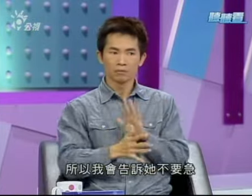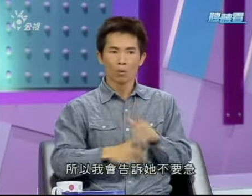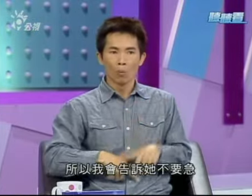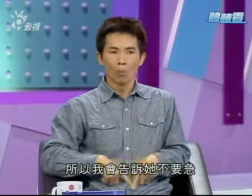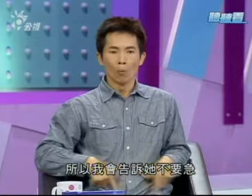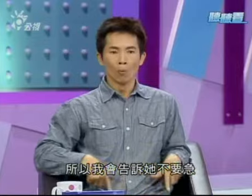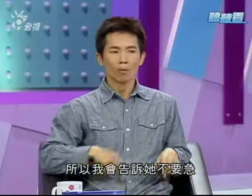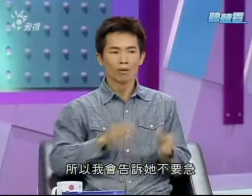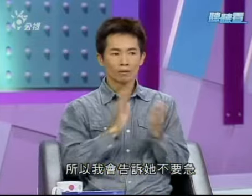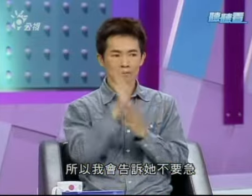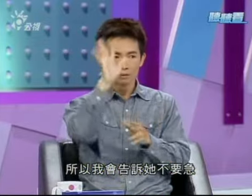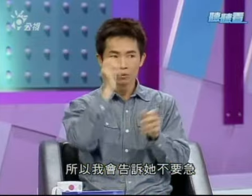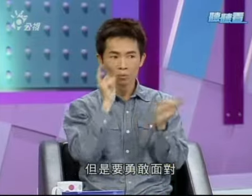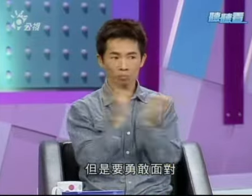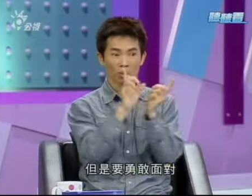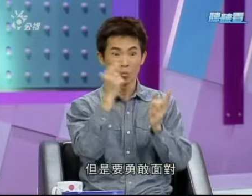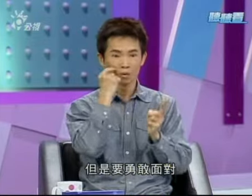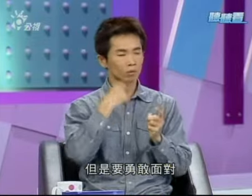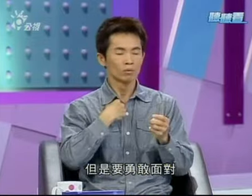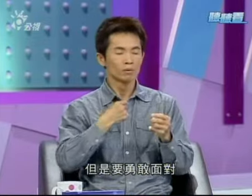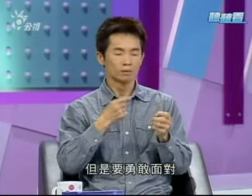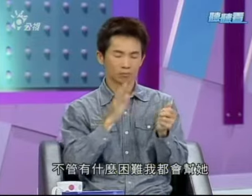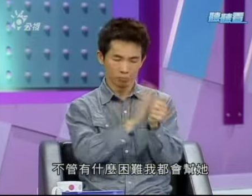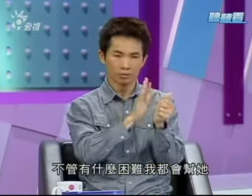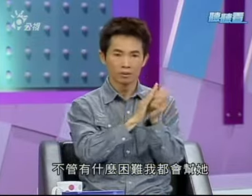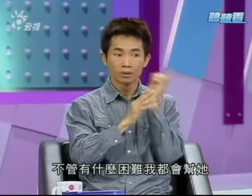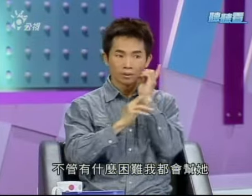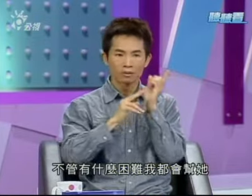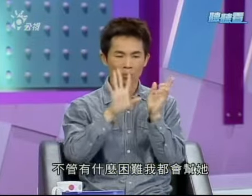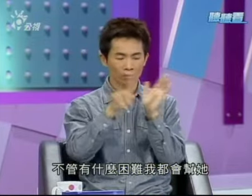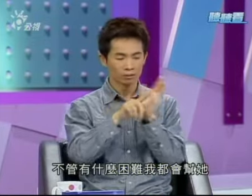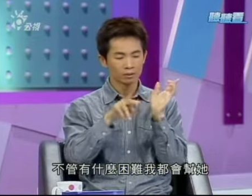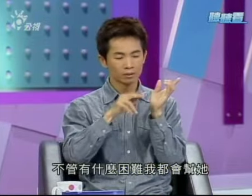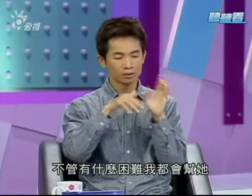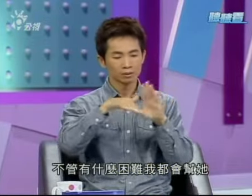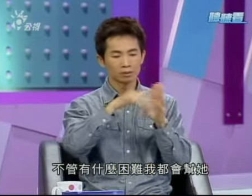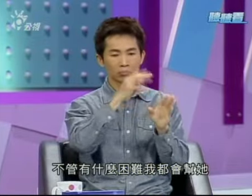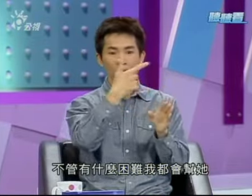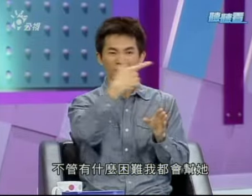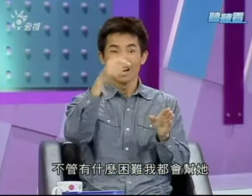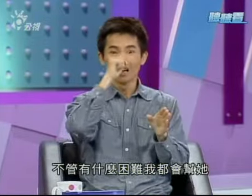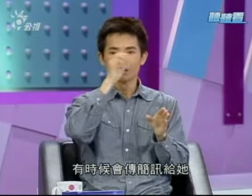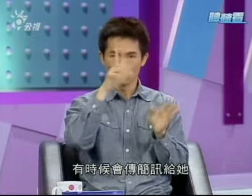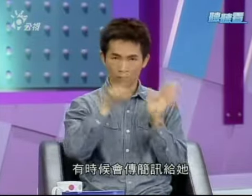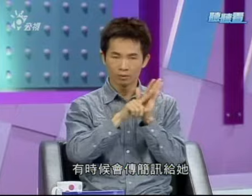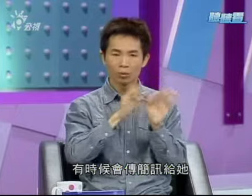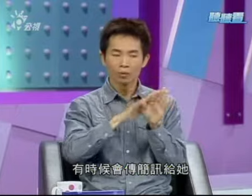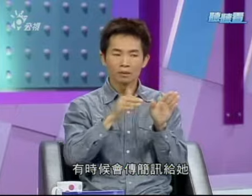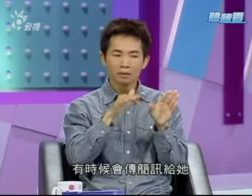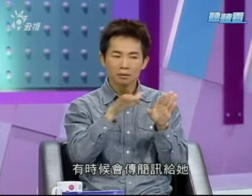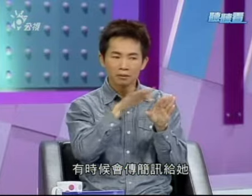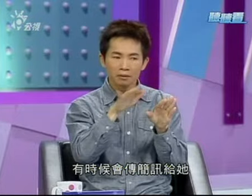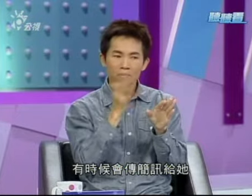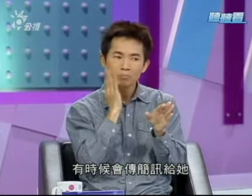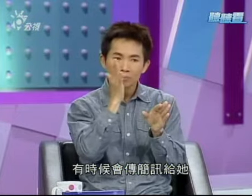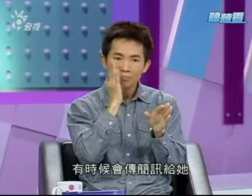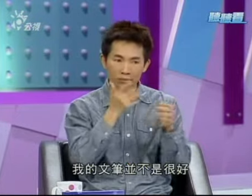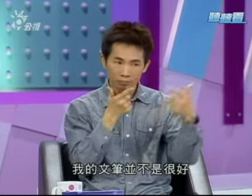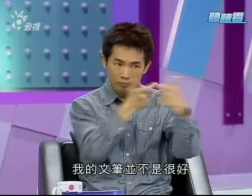会告诉她不要急但是要勇敢面对不管有什么困难我都会帮她有时候呢会传简讯给她我的